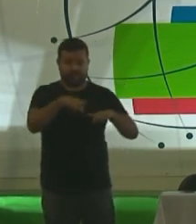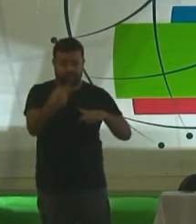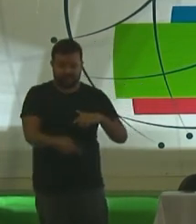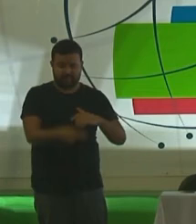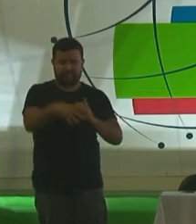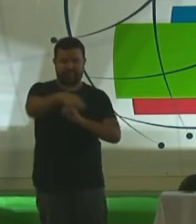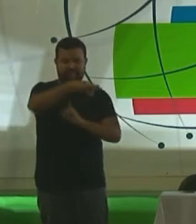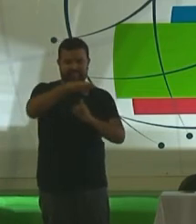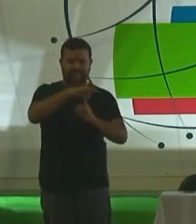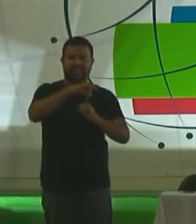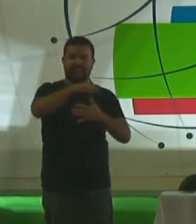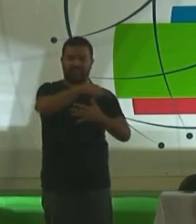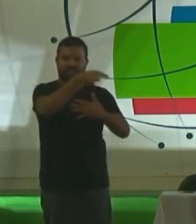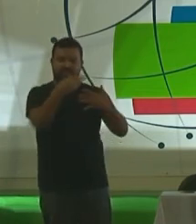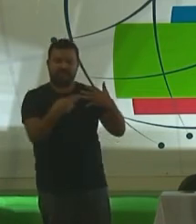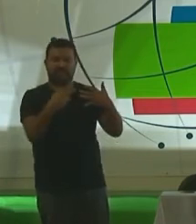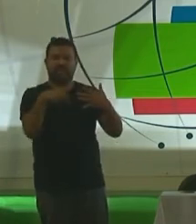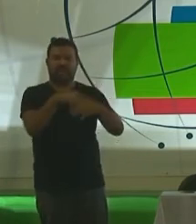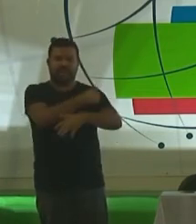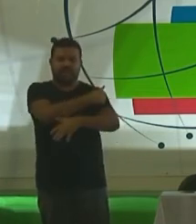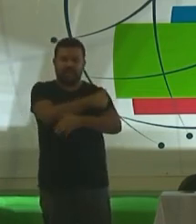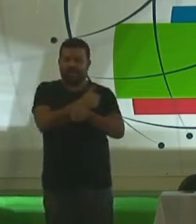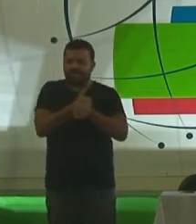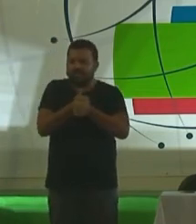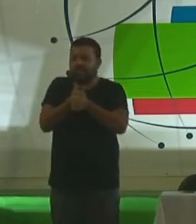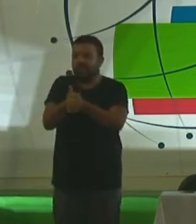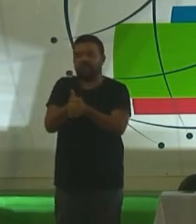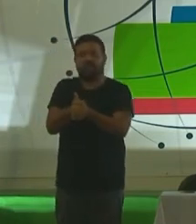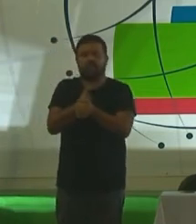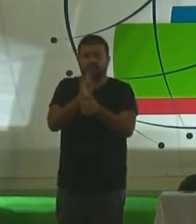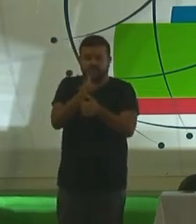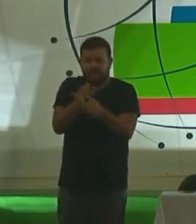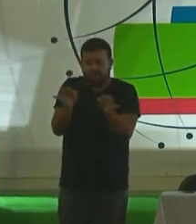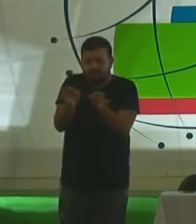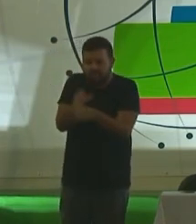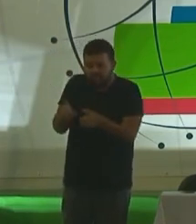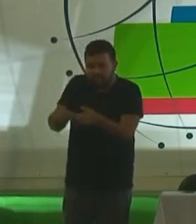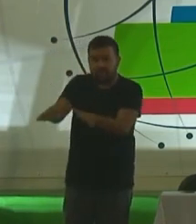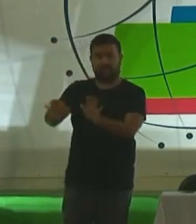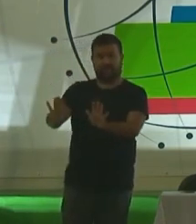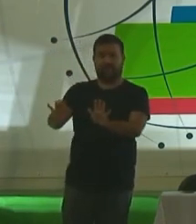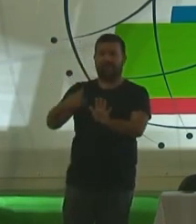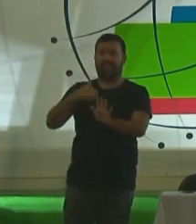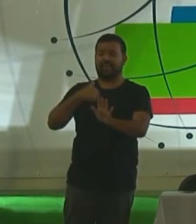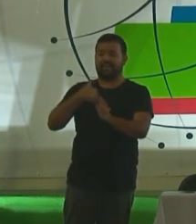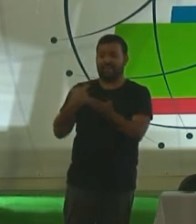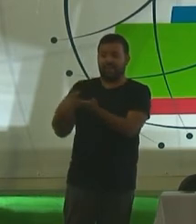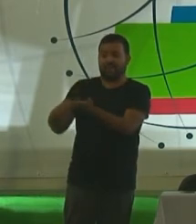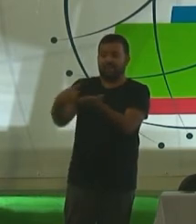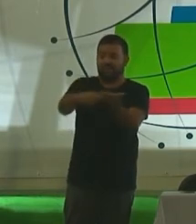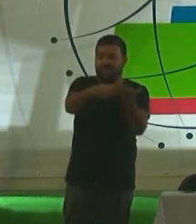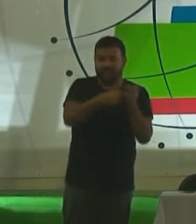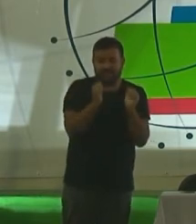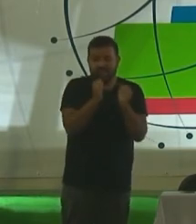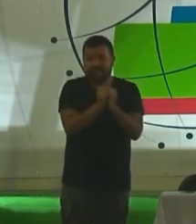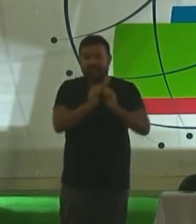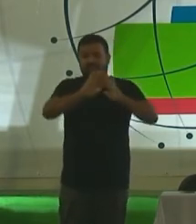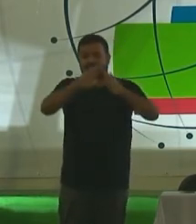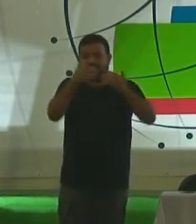NAP, de não só acompanhar o aluno, mas também articular com a escola como um todo, para que esse aluno possa